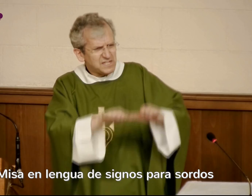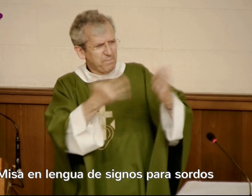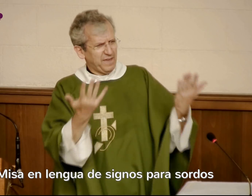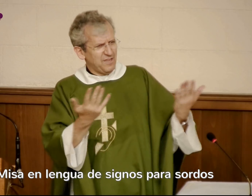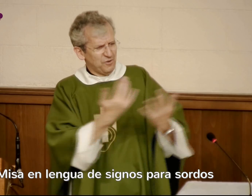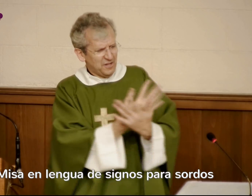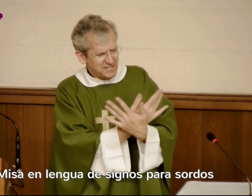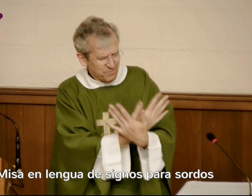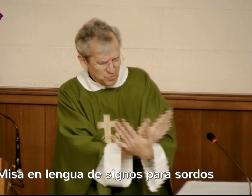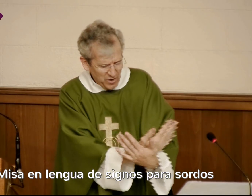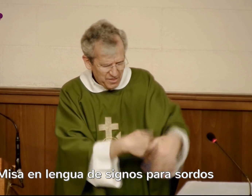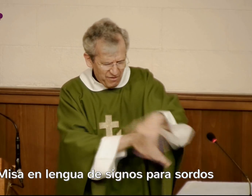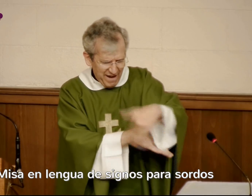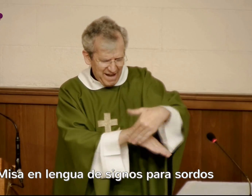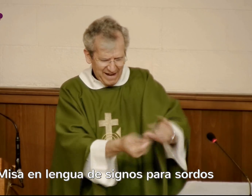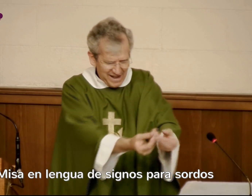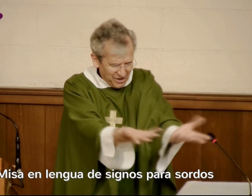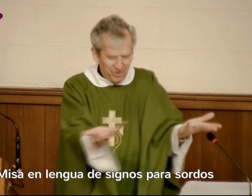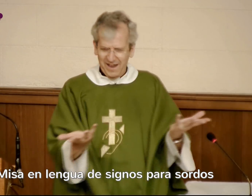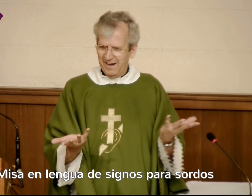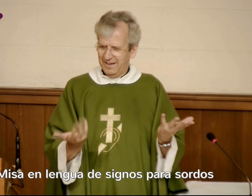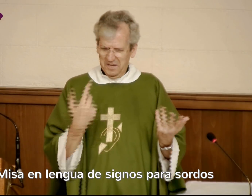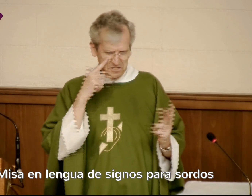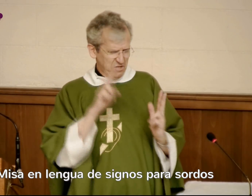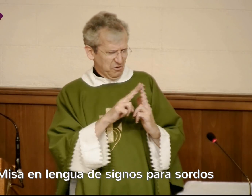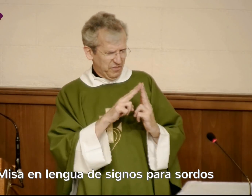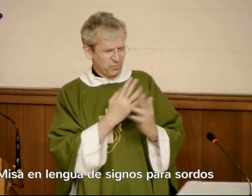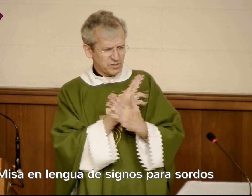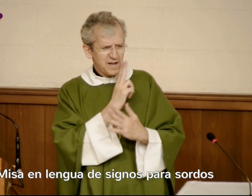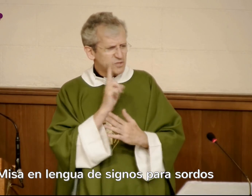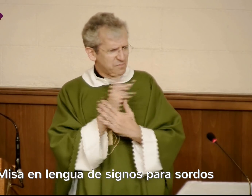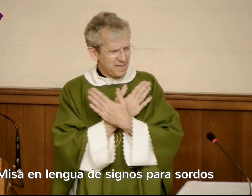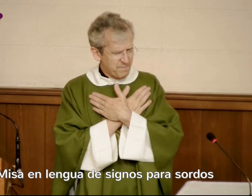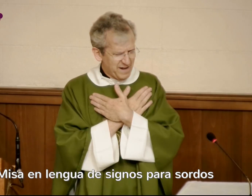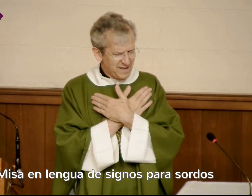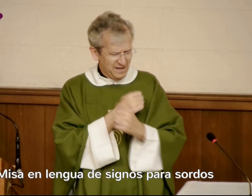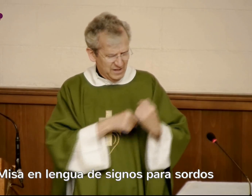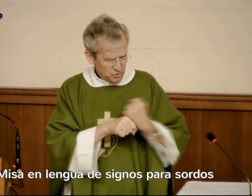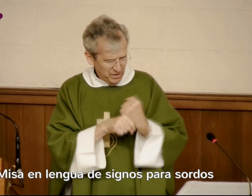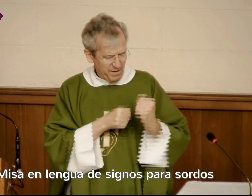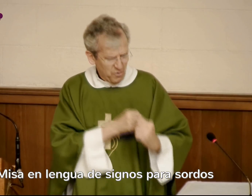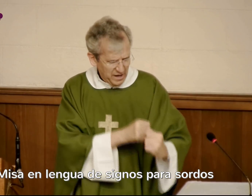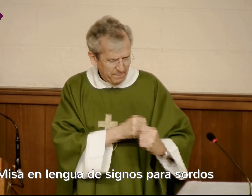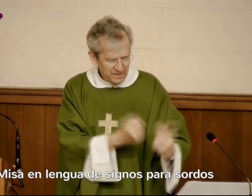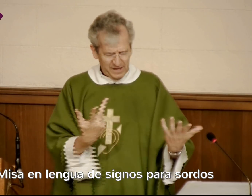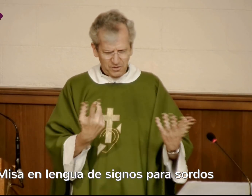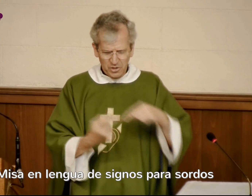desde pequeño, si hemos jugado en la calle con él, si conocemos a su madre María, su trabajo carpintero,